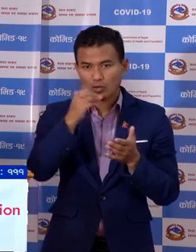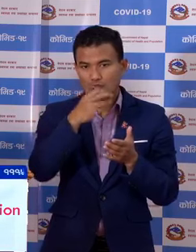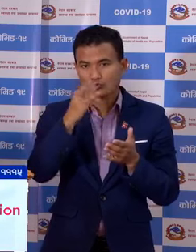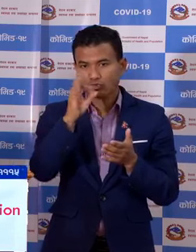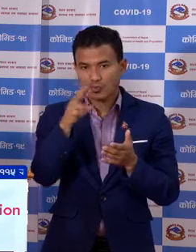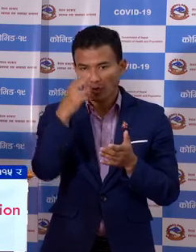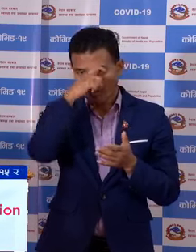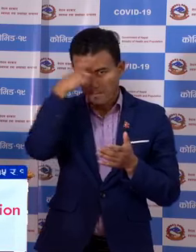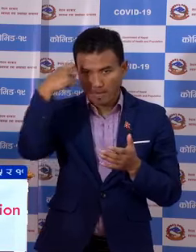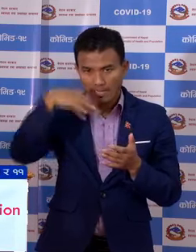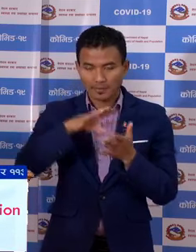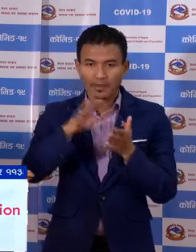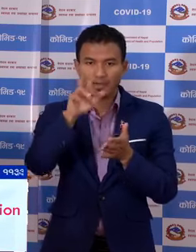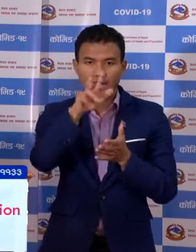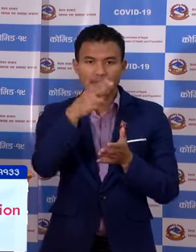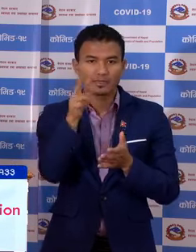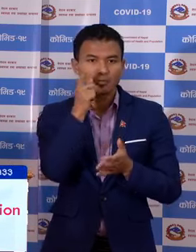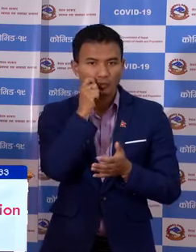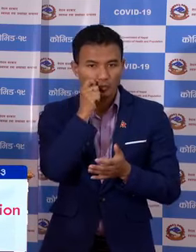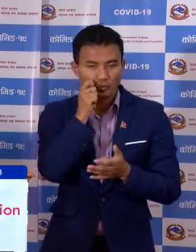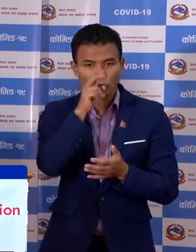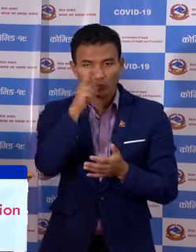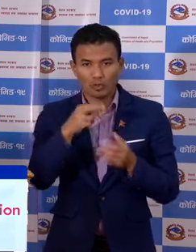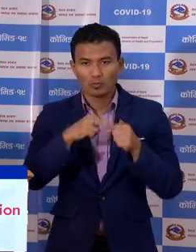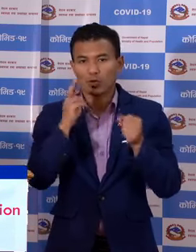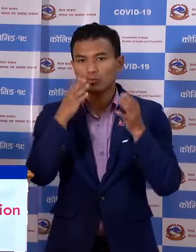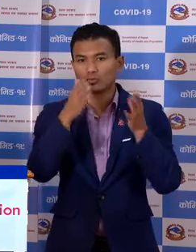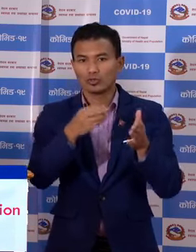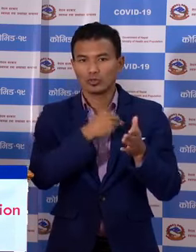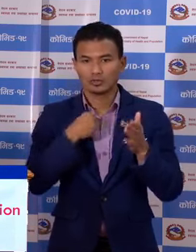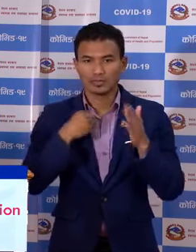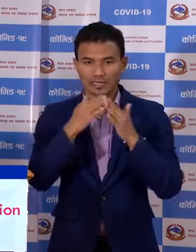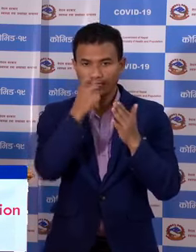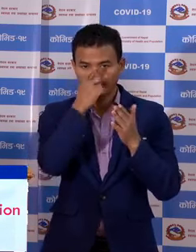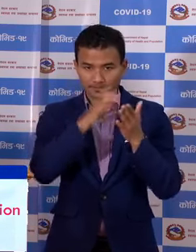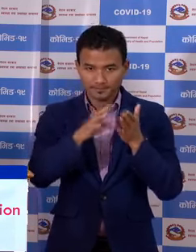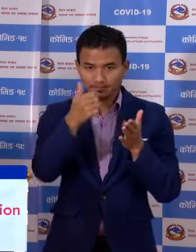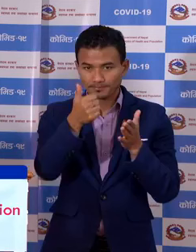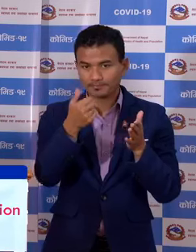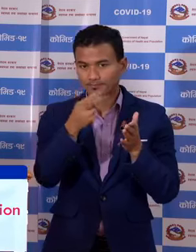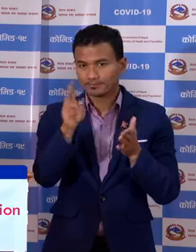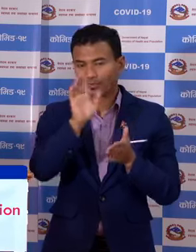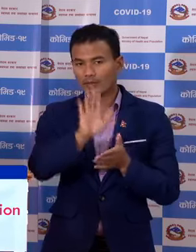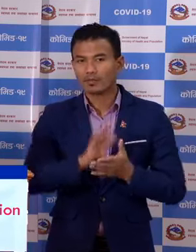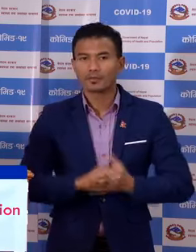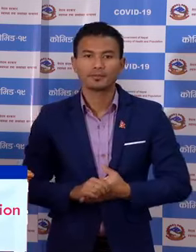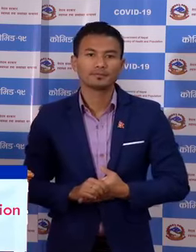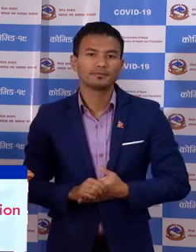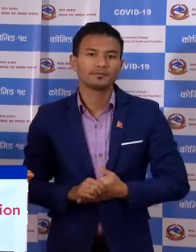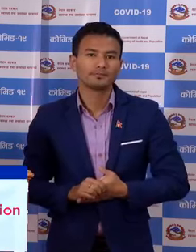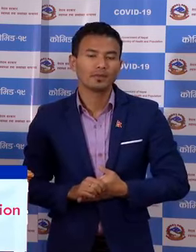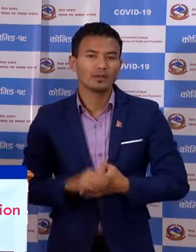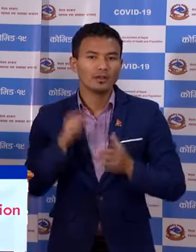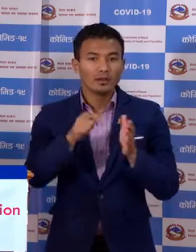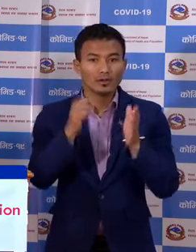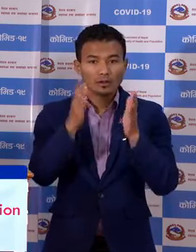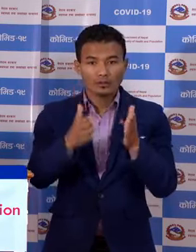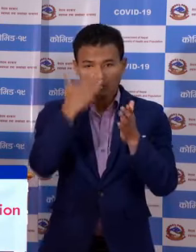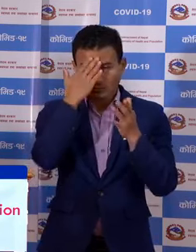दुदुवा बाँकेबाट 8 पुरुष र भरतपुर अस्पताल चितवनबाट 6 पुरुष हुनुहुन्छ र